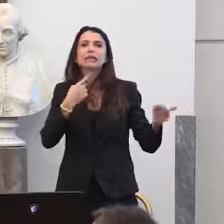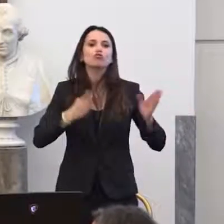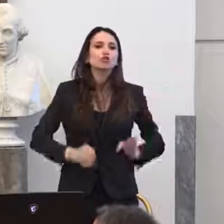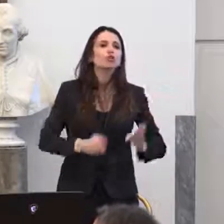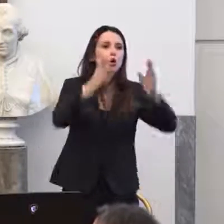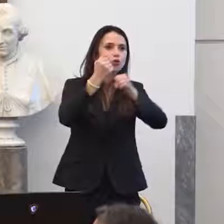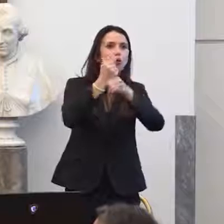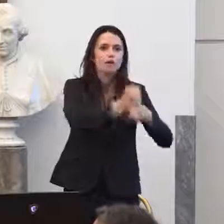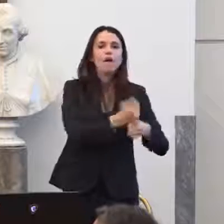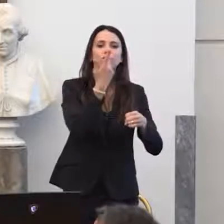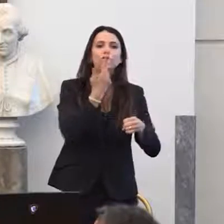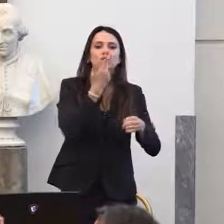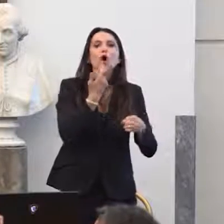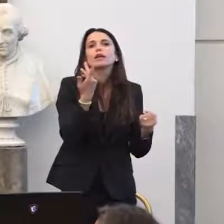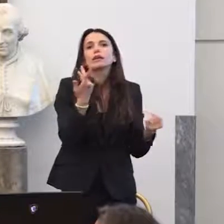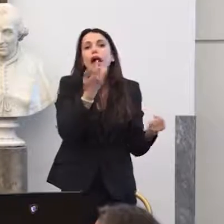dei pazienti.